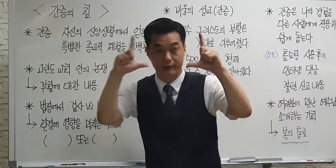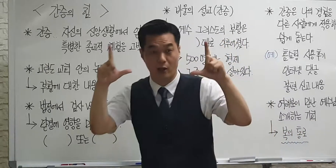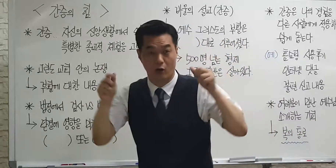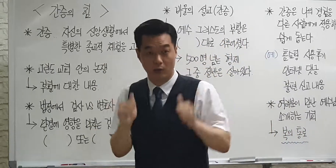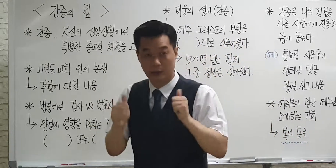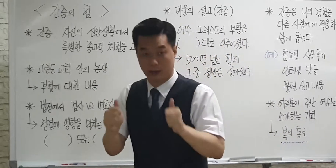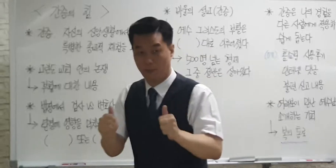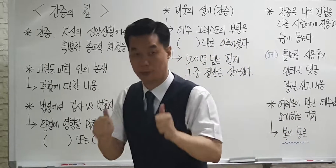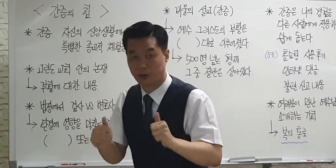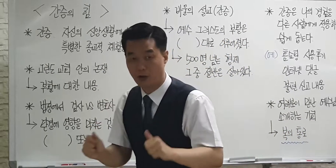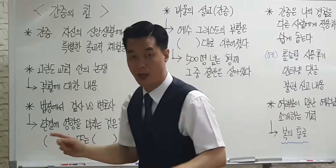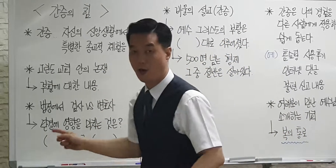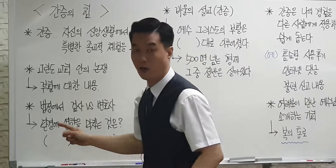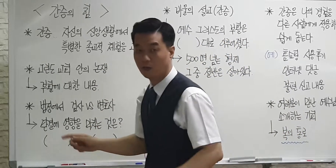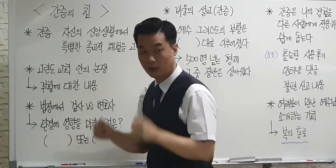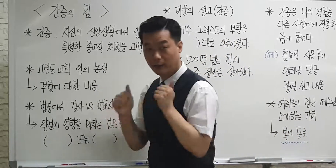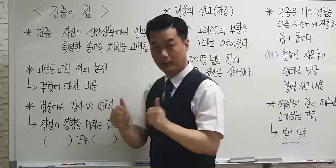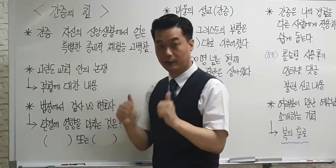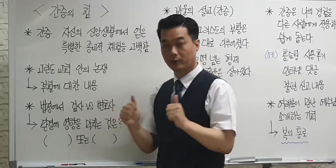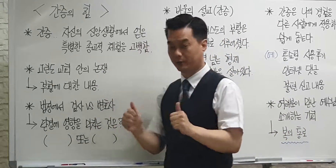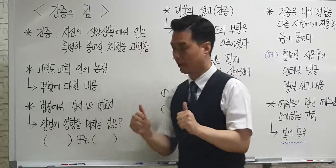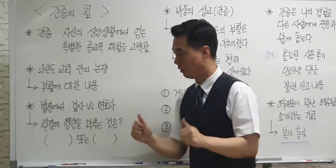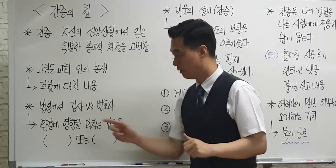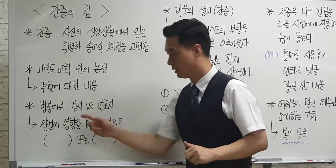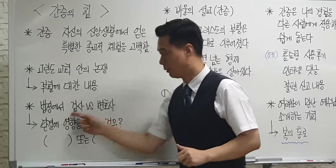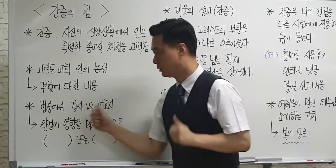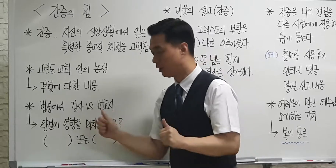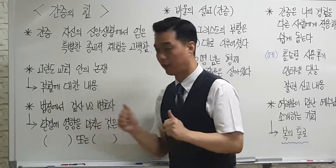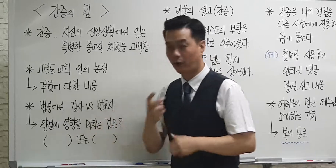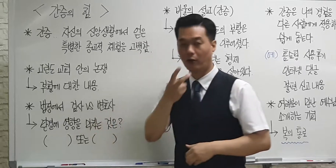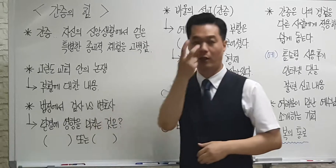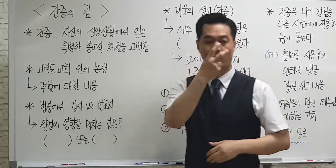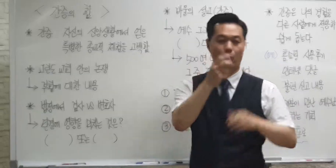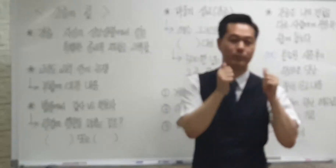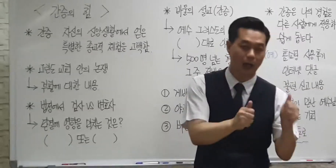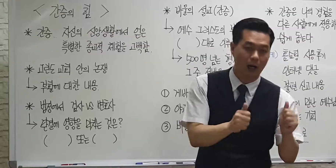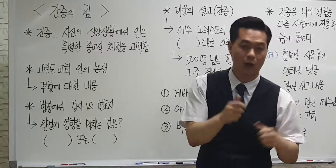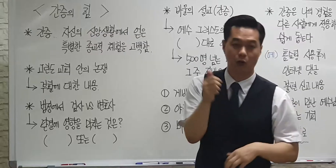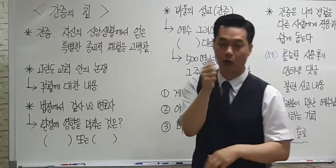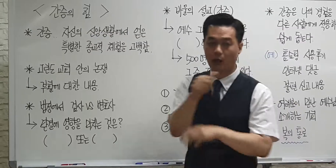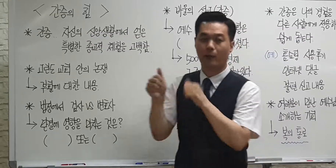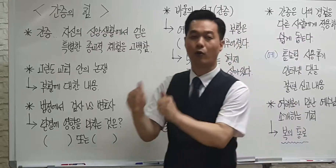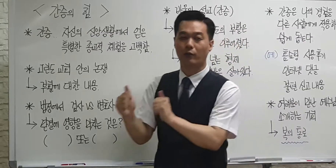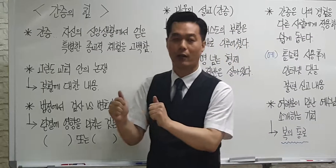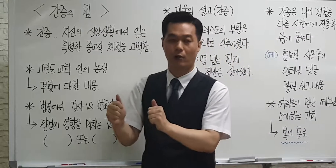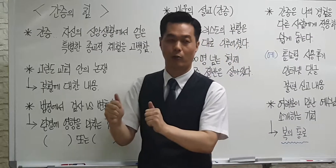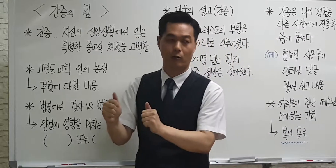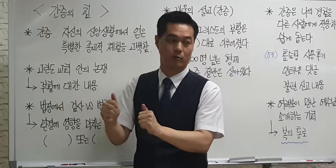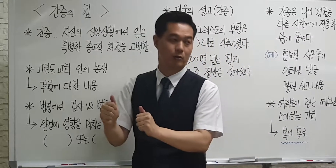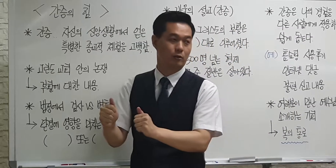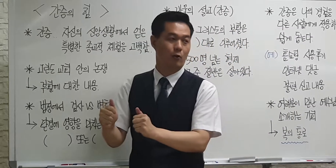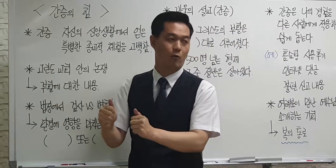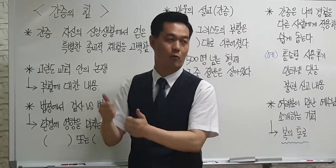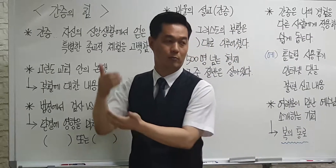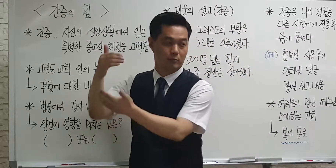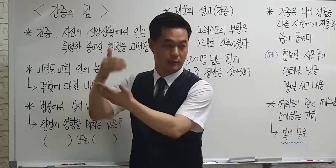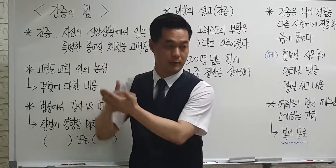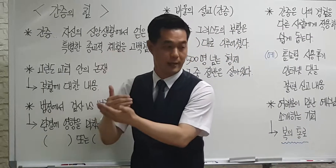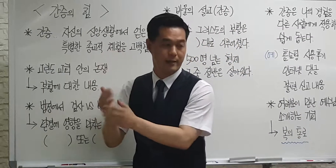뜨세요. 지금 법정이에요. 눈을 뜨세요. 자, 법정에서 검사하고 변호사하고 서로 얘기를